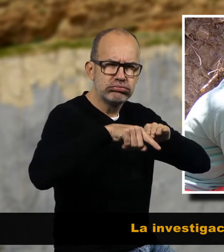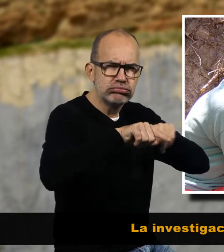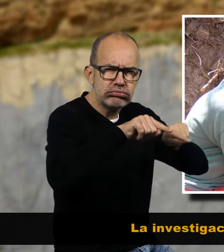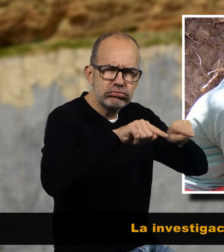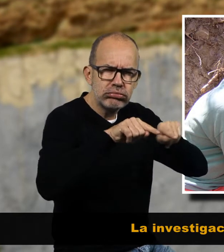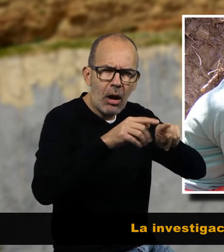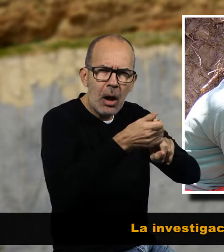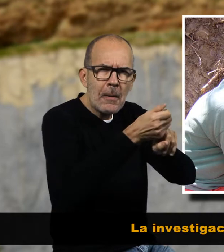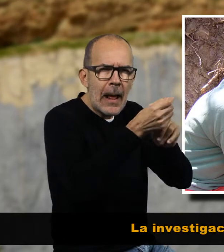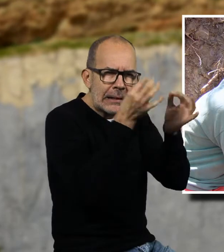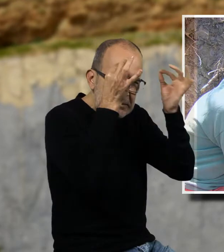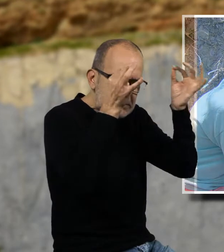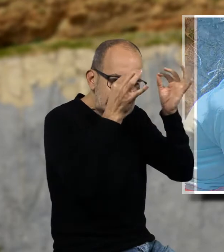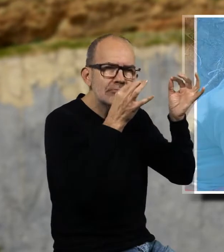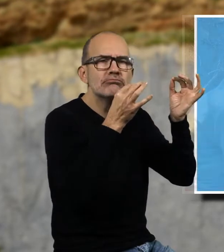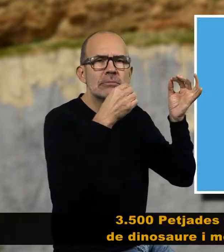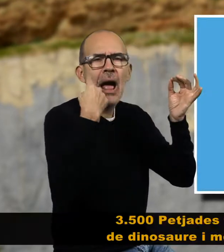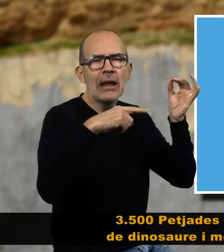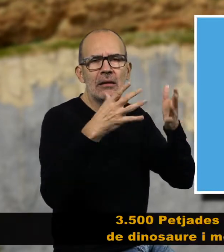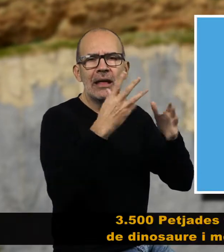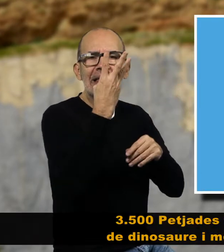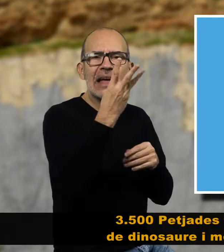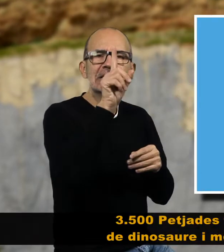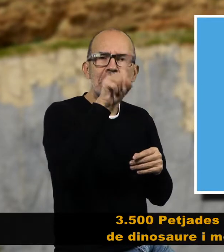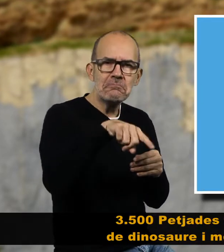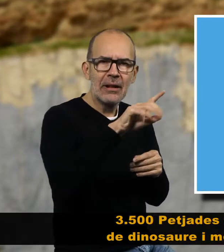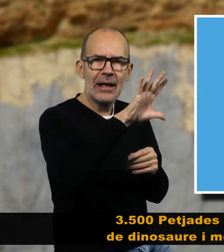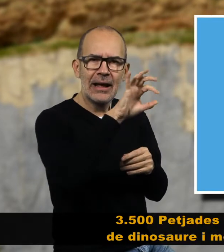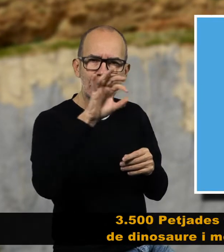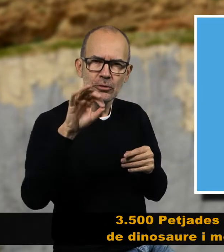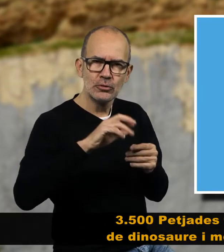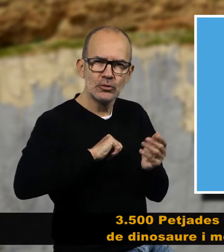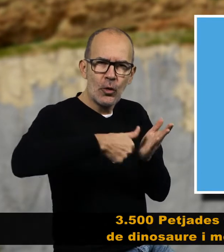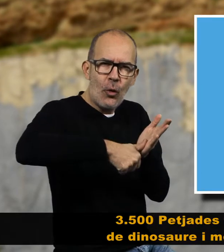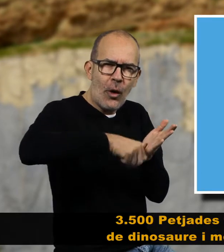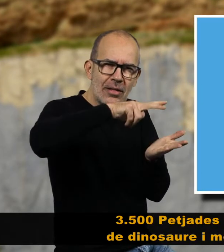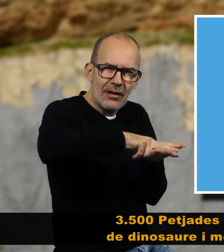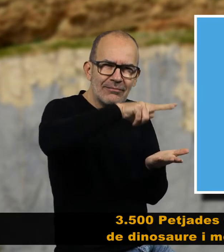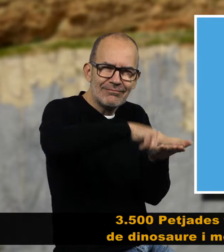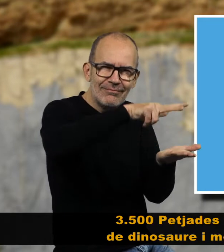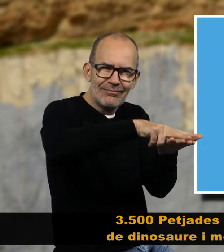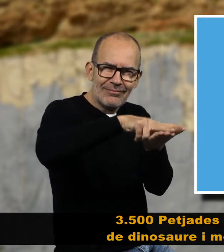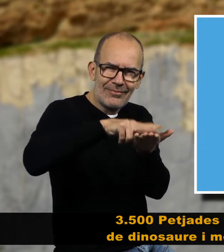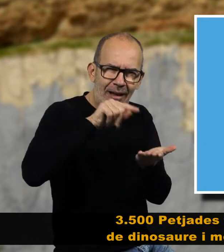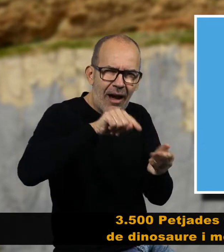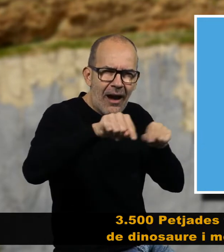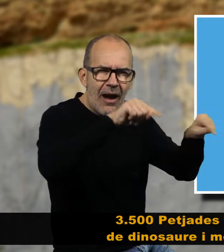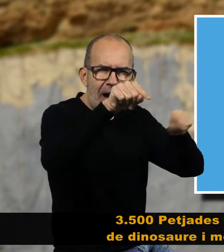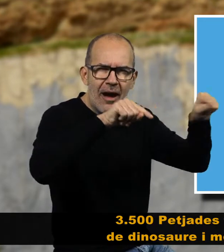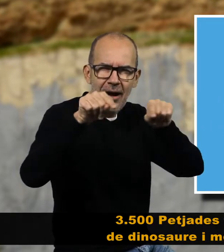La investigació continua. 3.500 petjades fòssils, ignites, de dinosaure i més de 40 rastres.